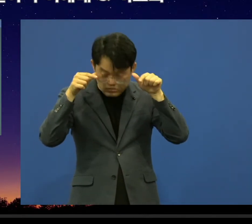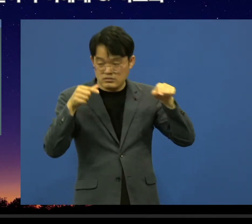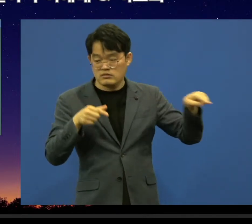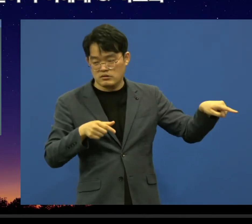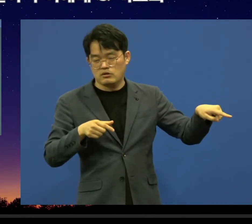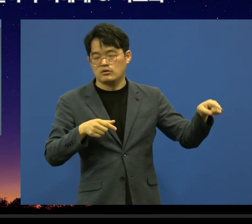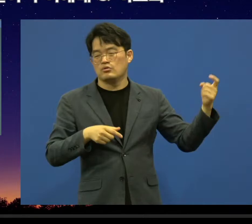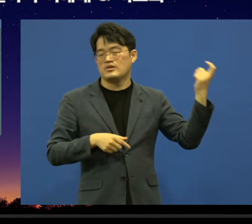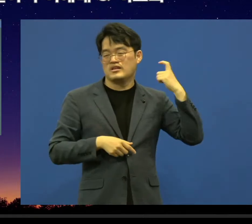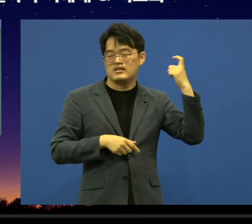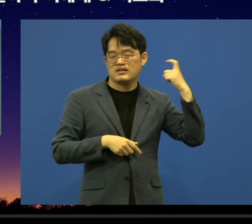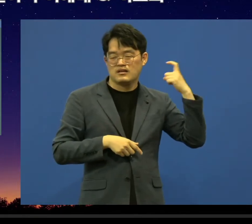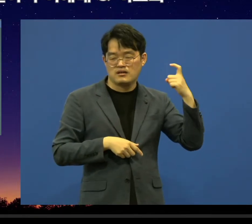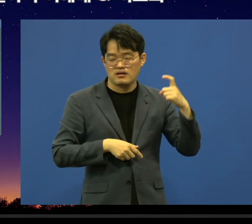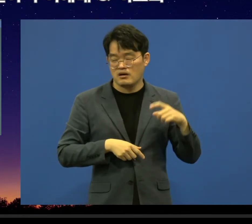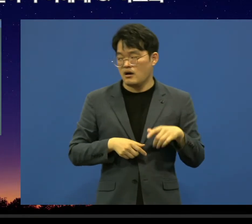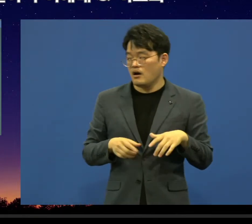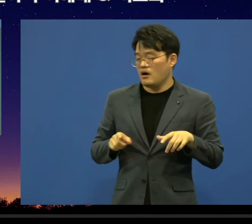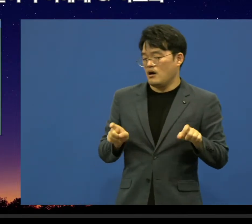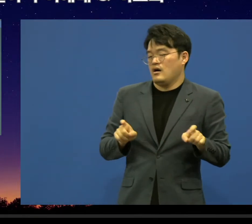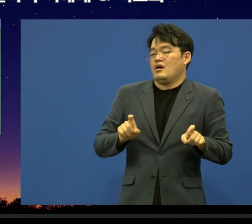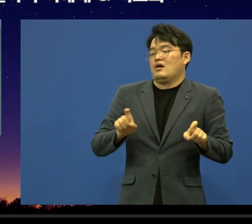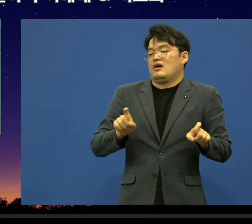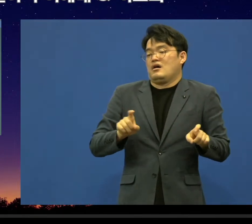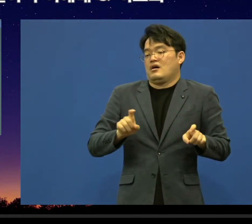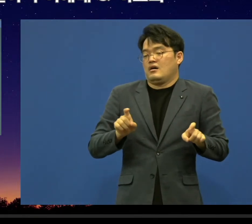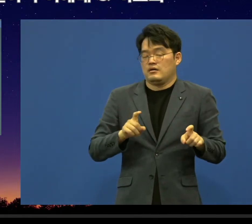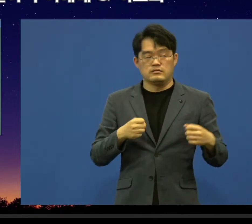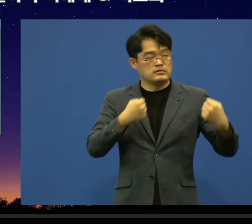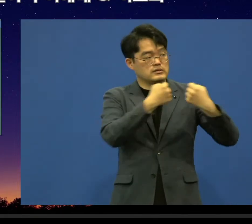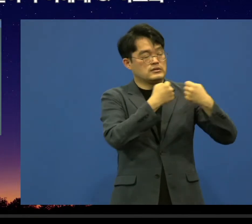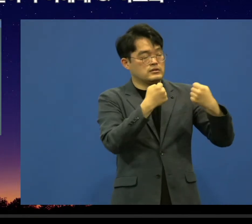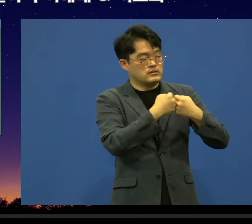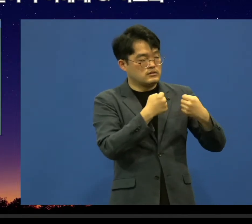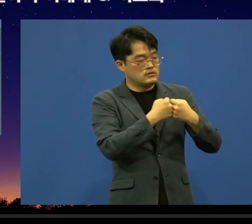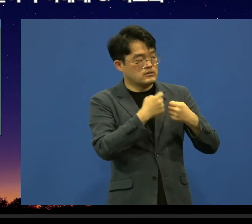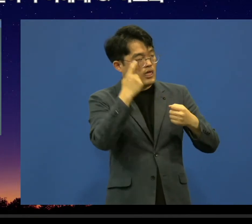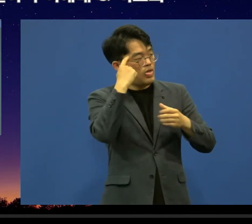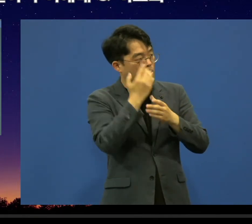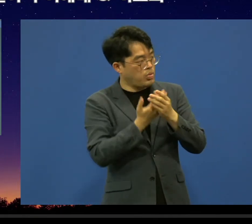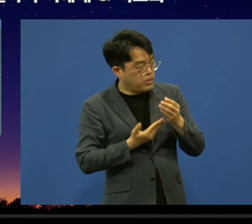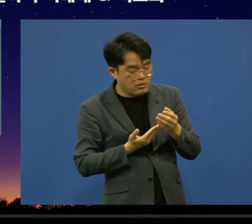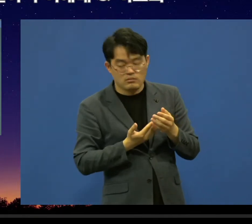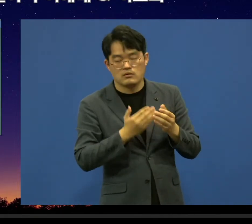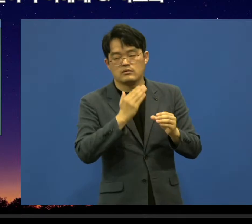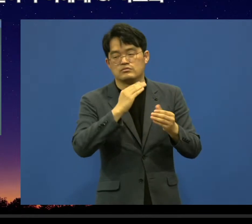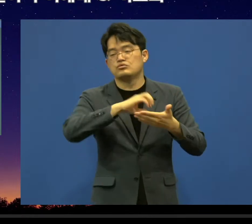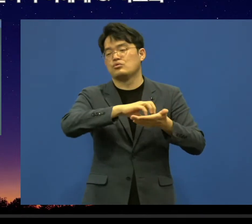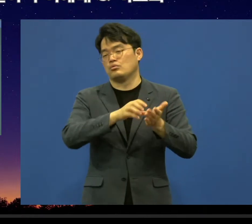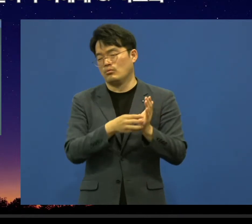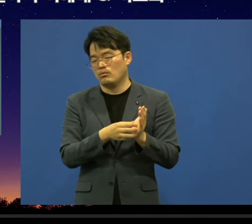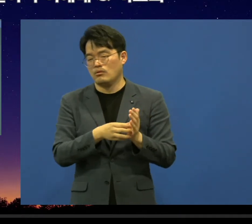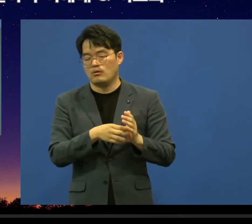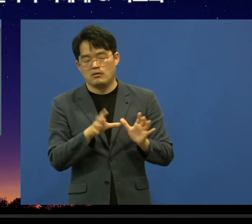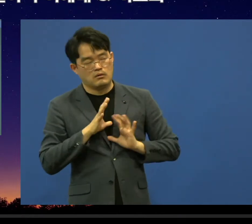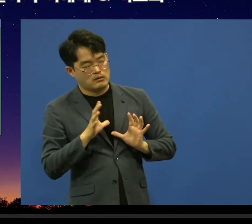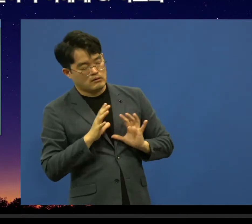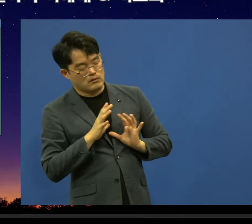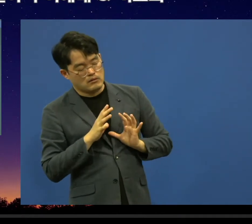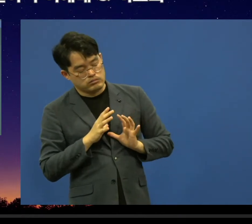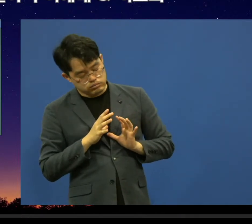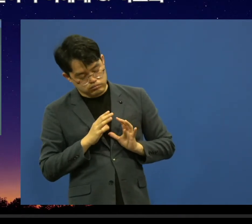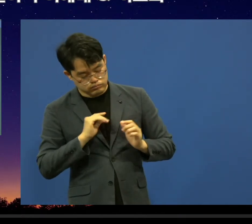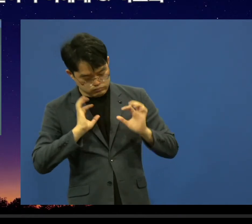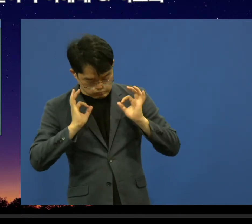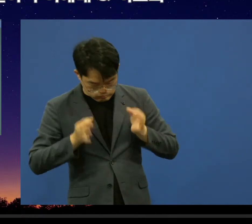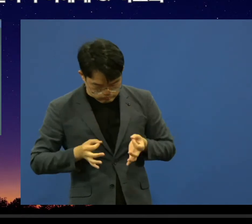영적 마비로 사지가 움직이지 않게 해요. 그 소리 앞에서 무능한 자신을 발견하게